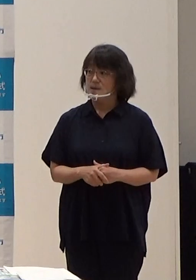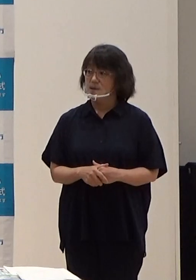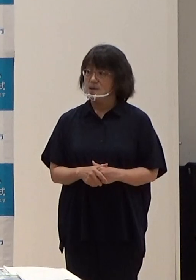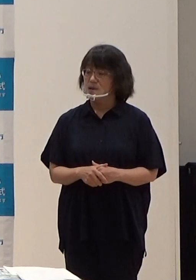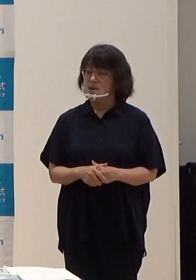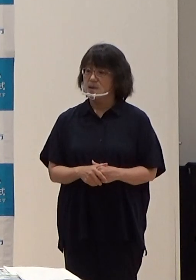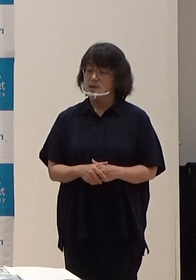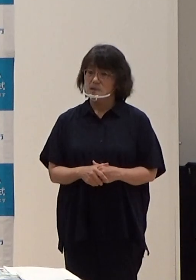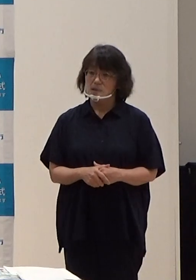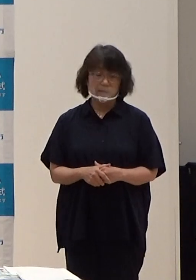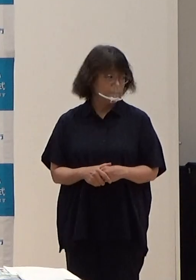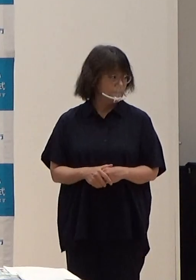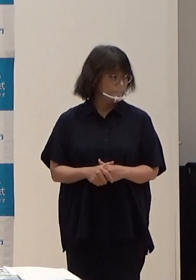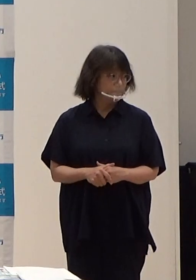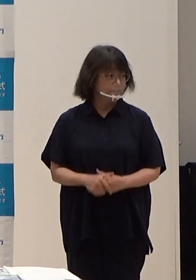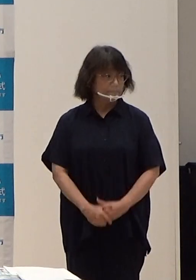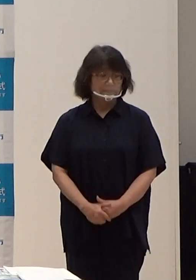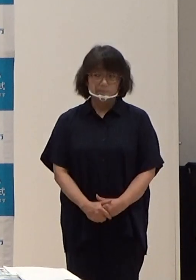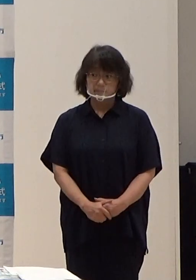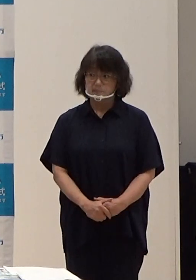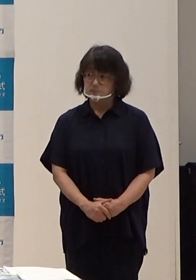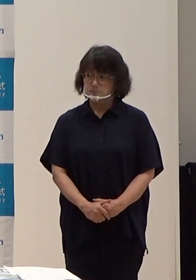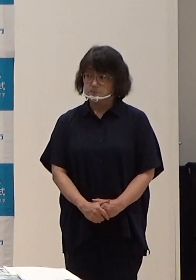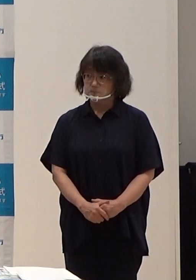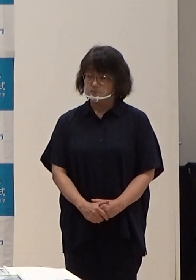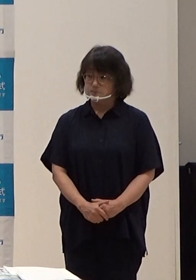ため池の防災についてになります。 あ、はい、